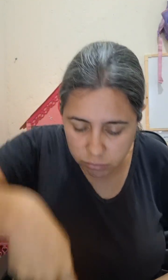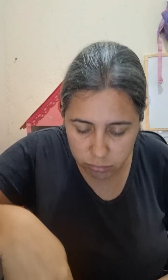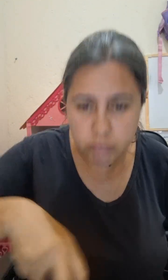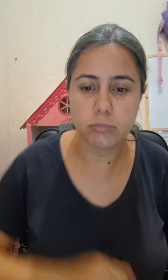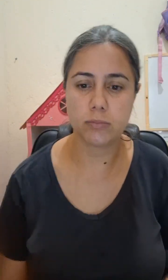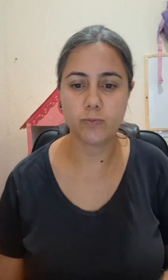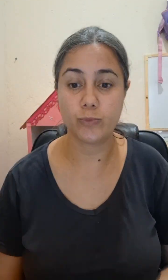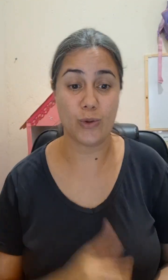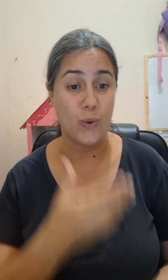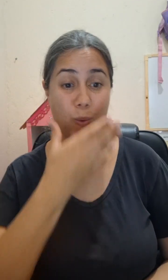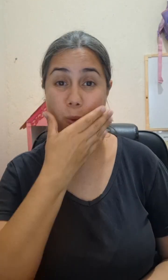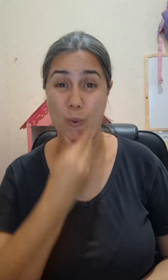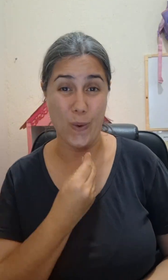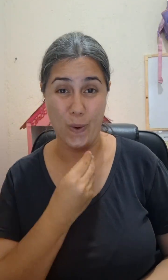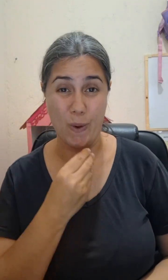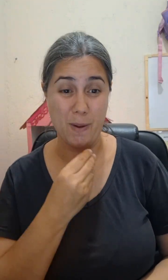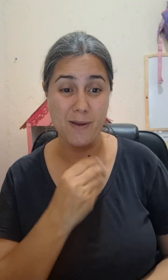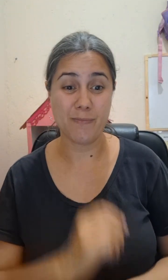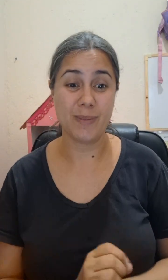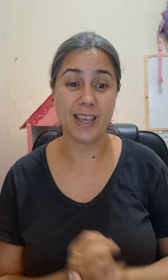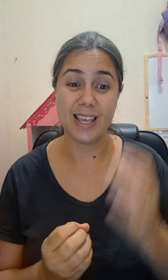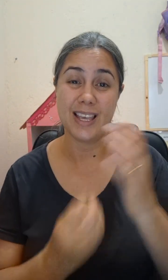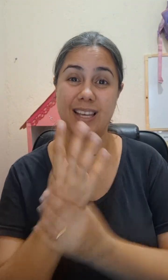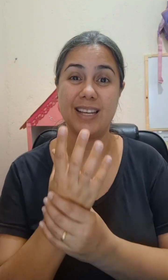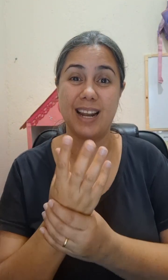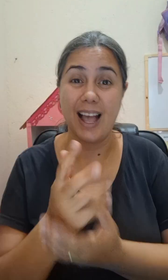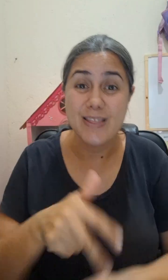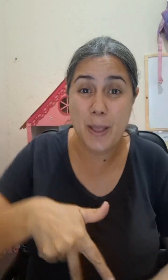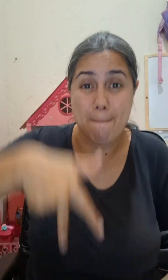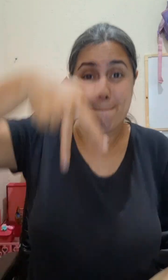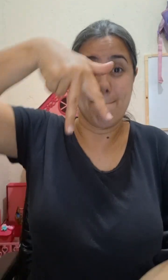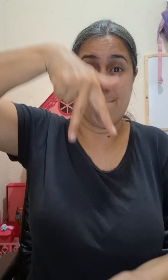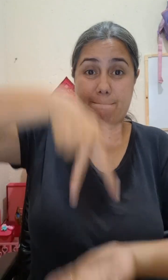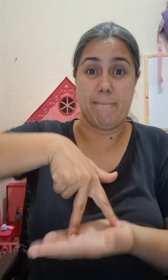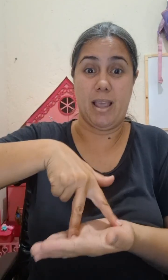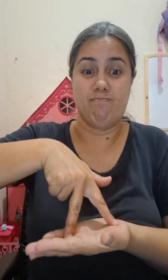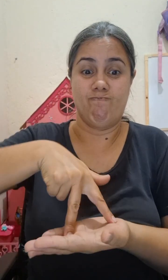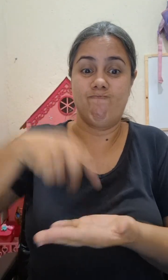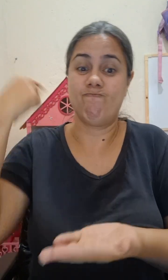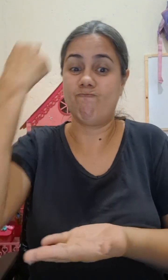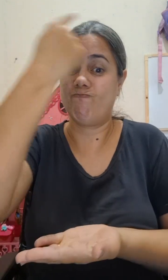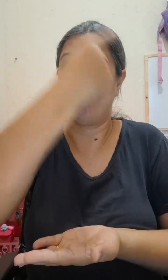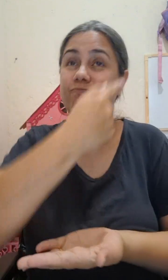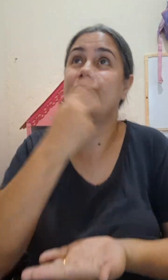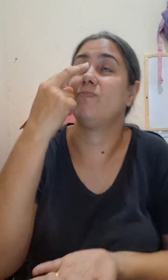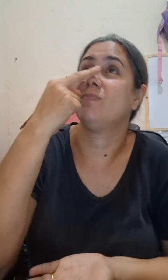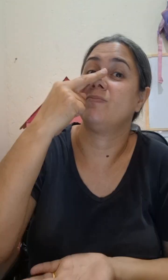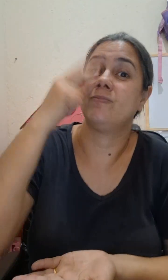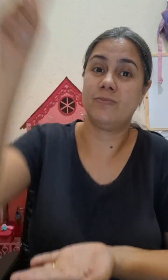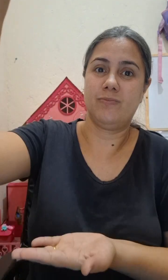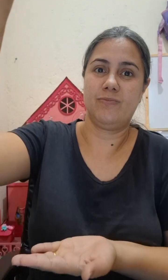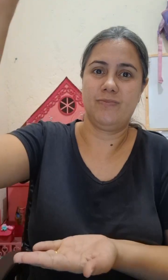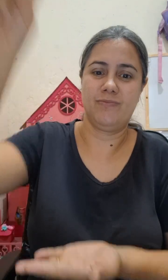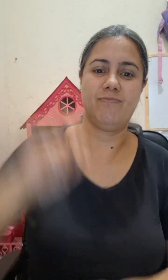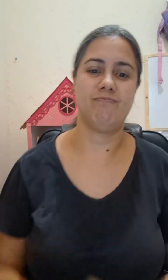para baixo, para o chão, o rosto voltado para baixo, o ser humano, o homem, é criado de